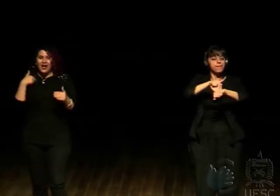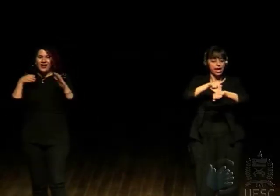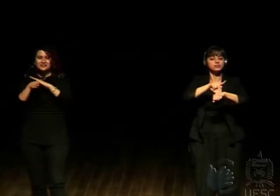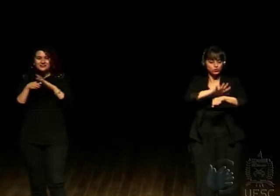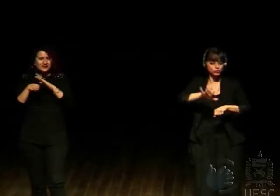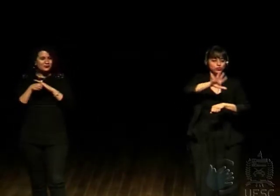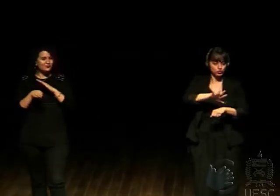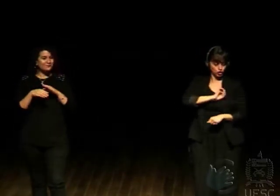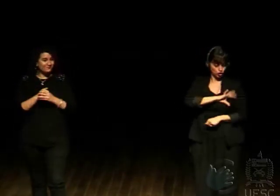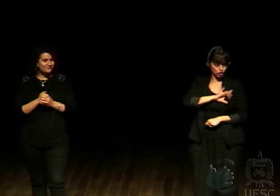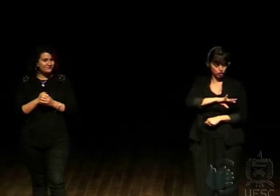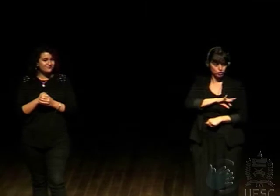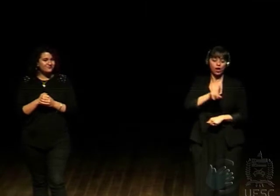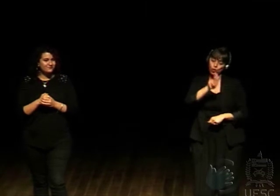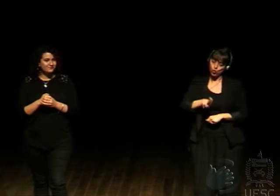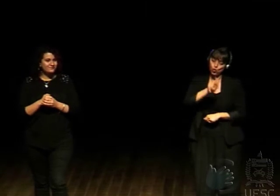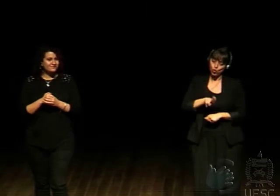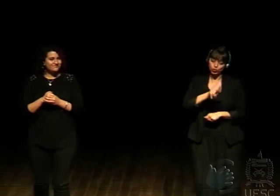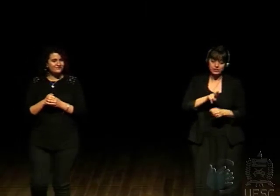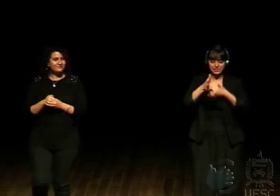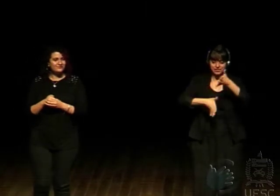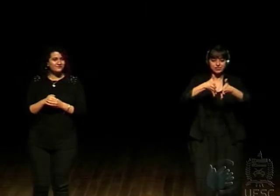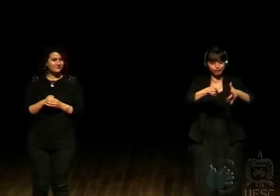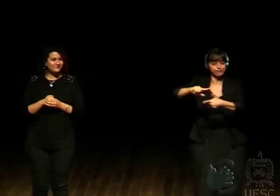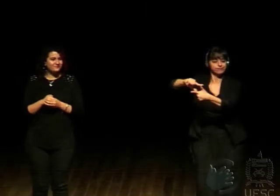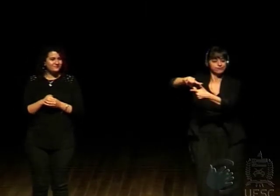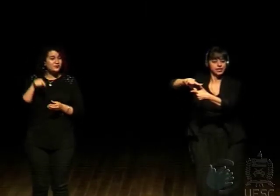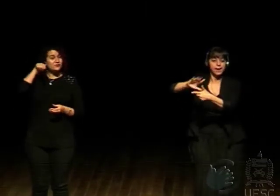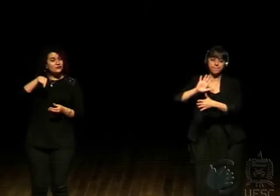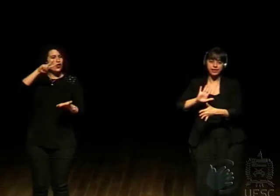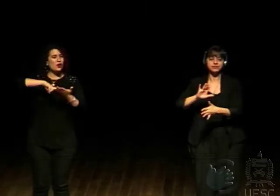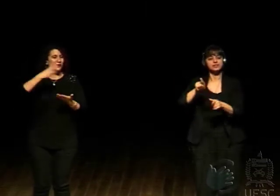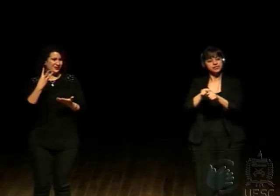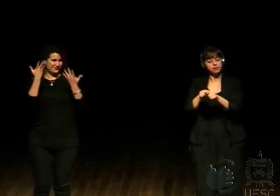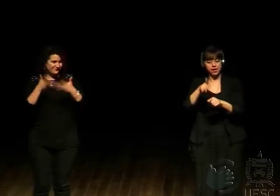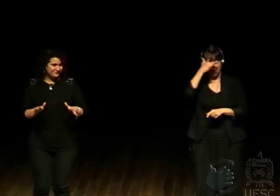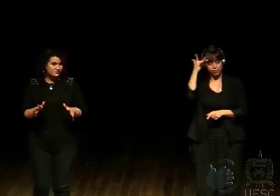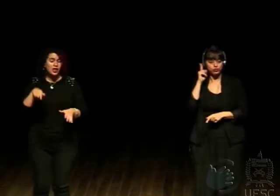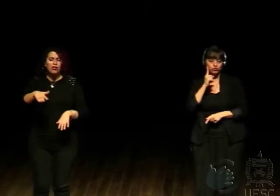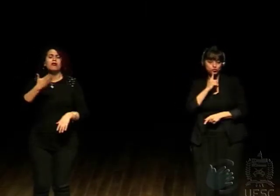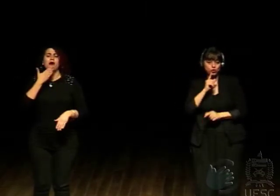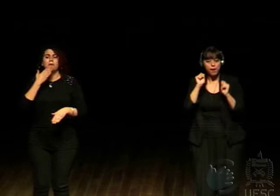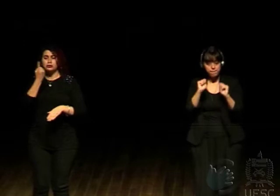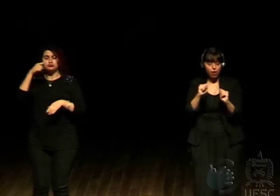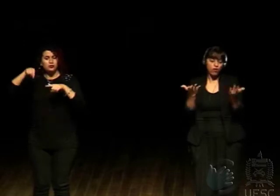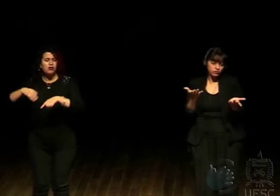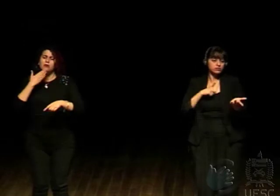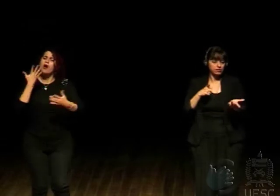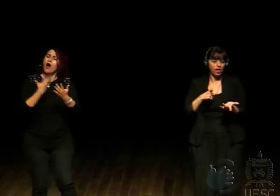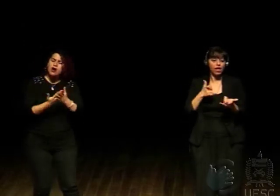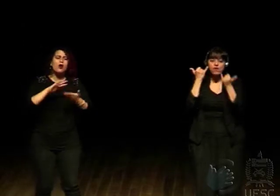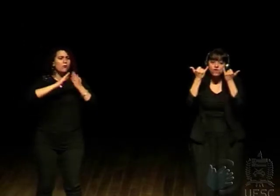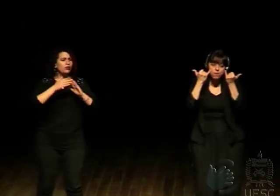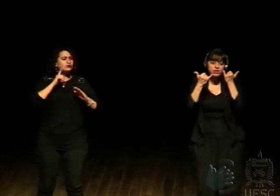visibiliza la lengua de señas en este recuadro con intérprete por una parte, y por otro lado, las personas sordas tuvieron la posibilidad de acceder a la información.